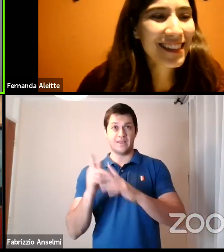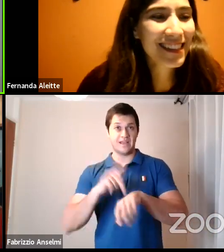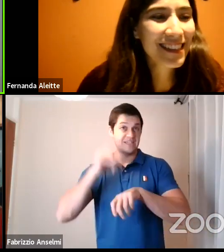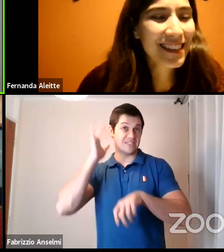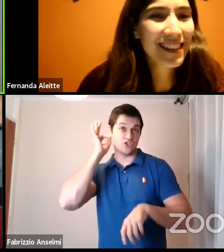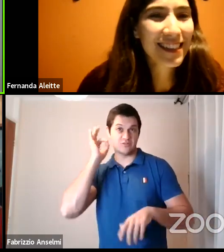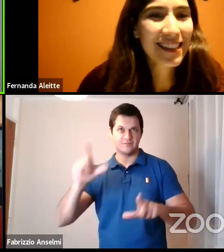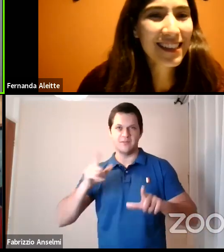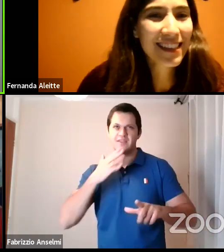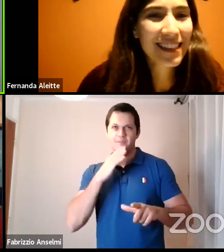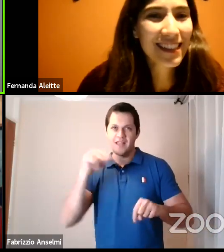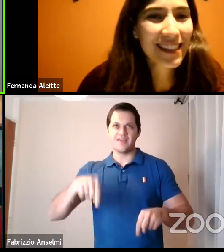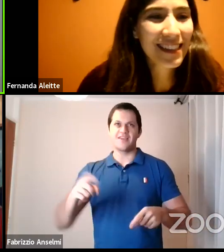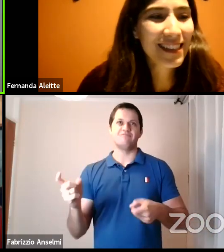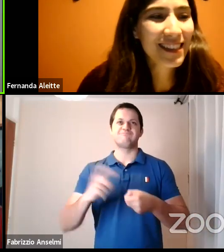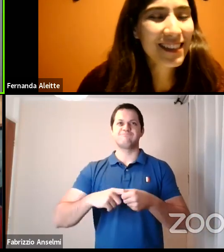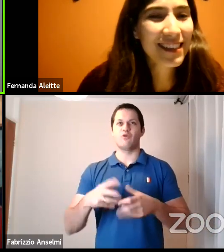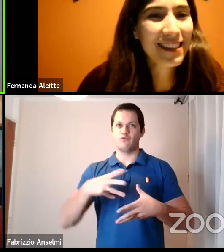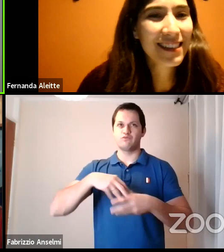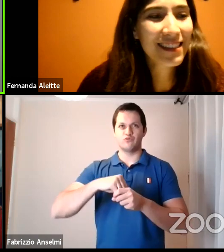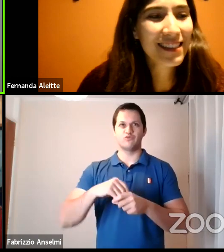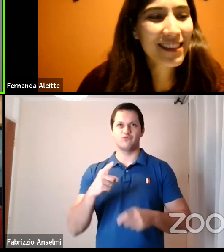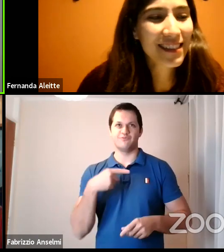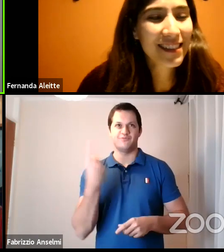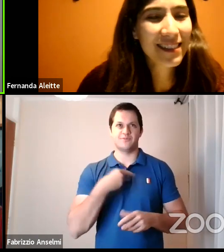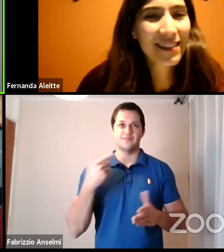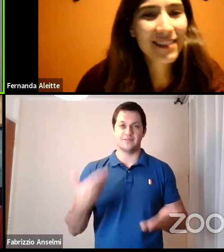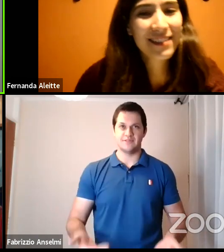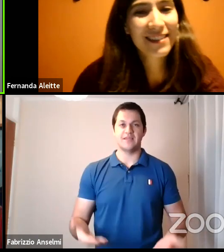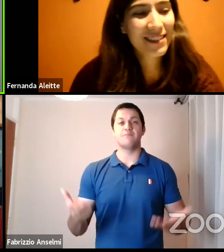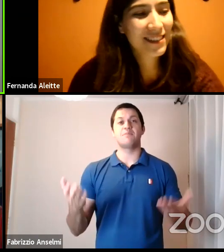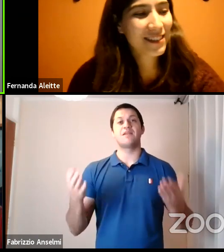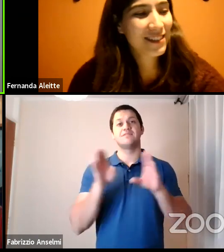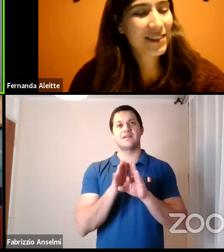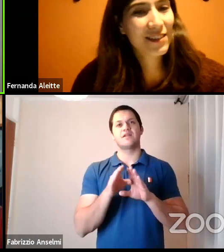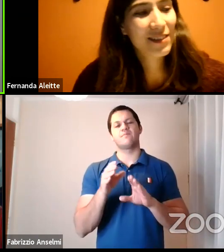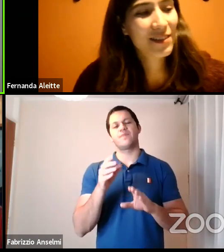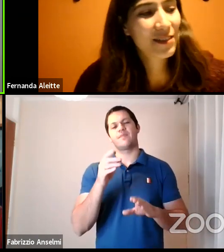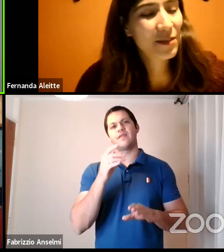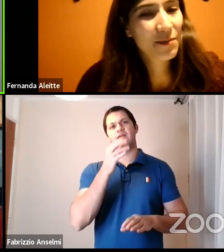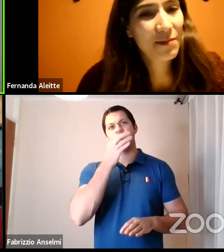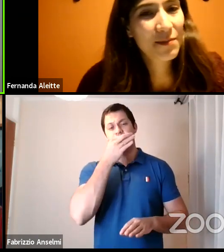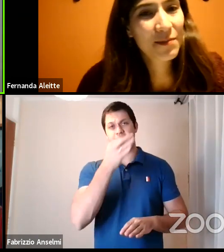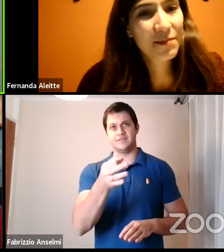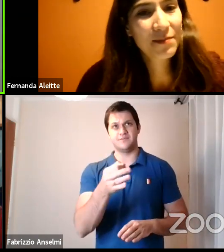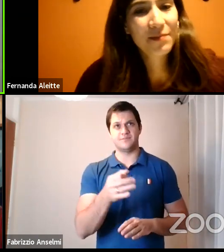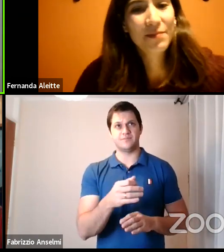Ese comentario en particular. Y ya para cerrar, ¿qué cosas les recomendarían ustedes?